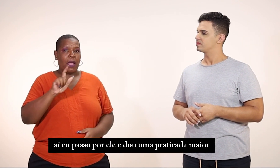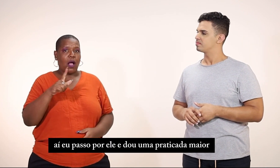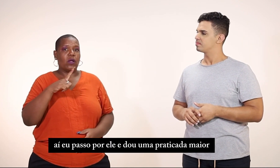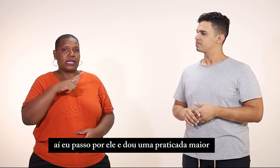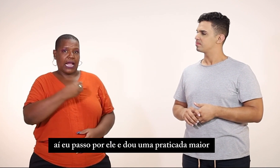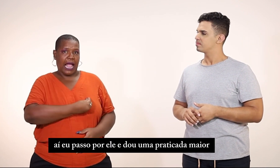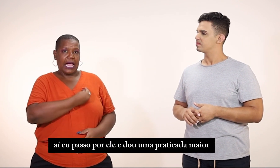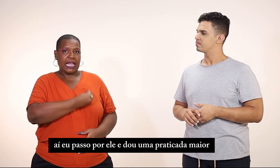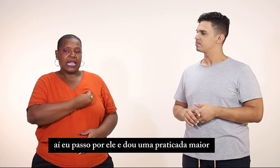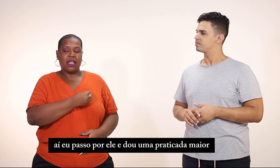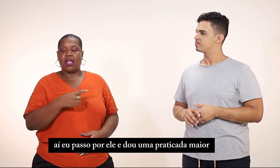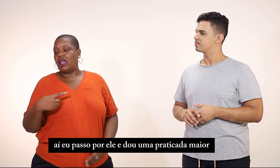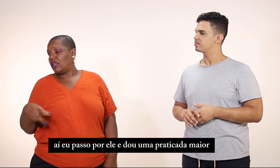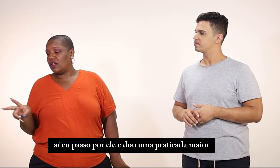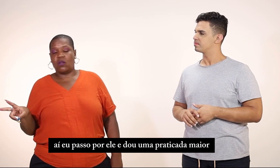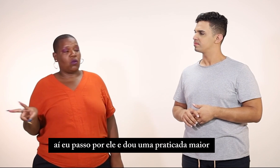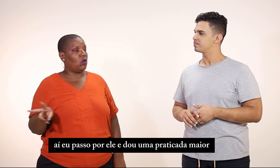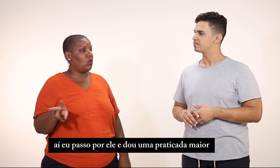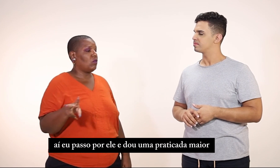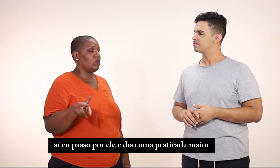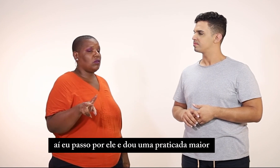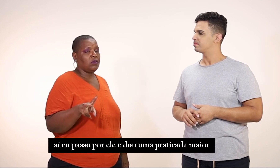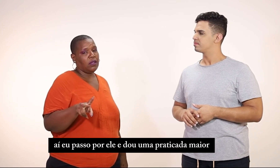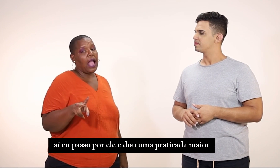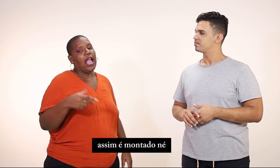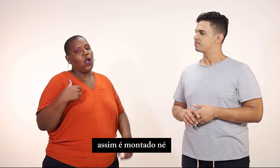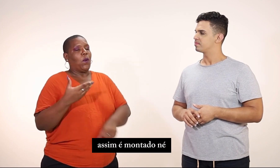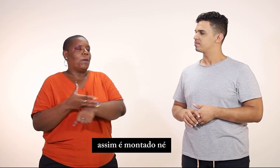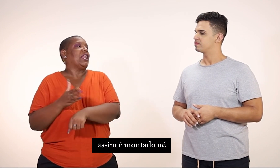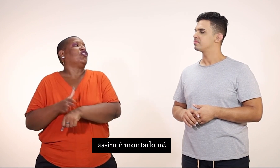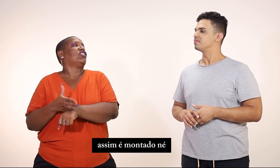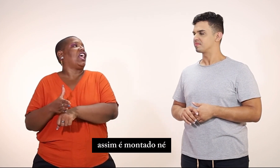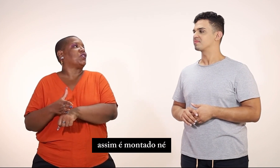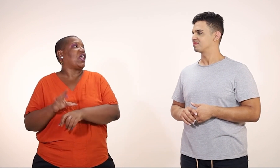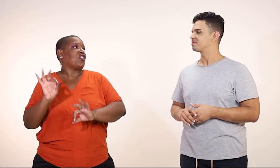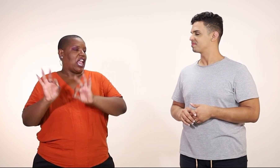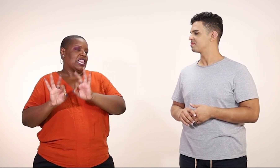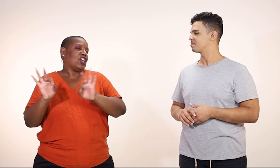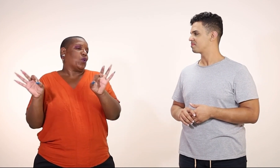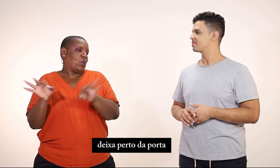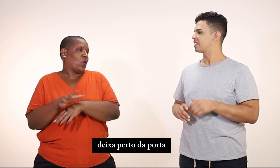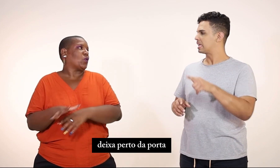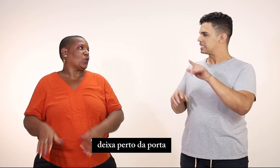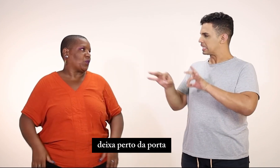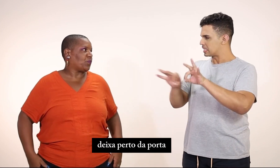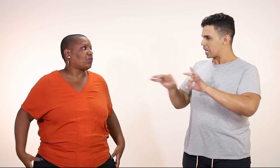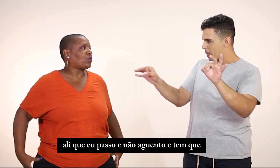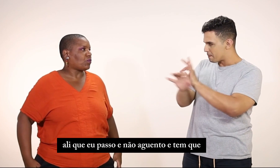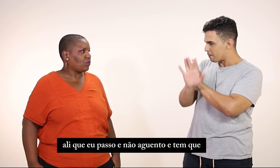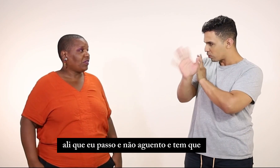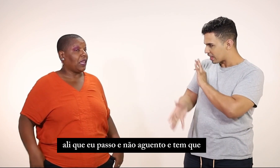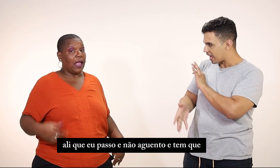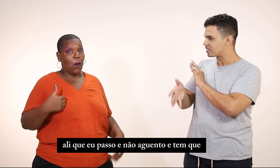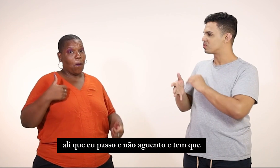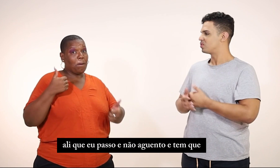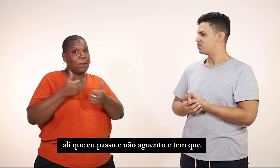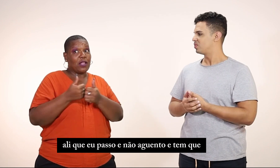passo por ele e dou uma praticada Já maior deixa assim. montado, né? Já deixa montado ali. Deixa perto da porta ali, que eu passo e não aguento e tem